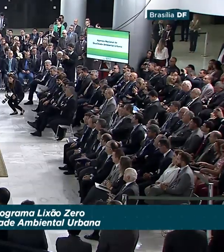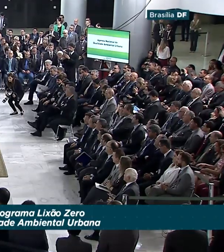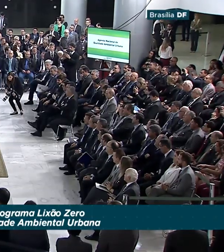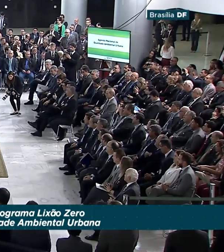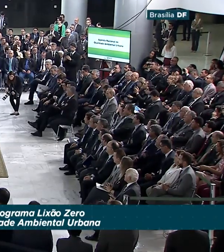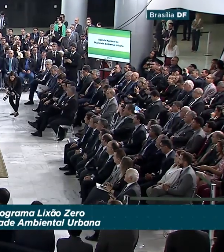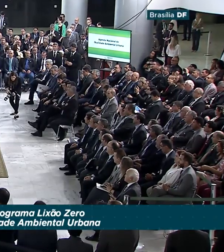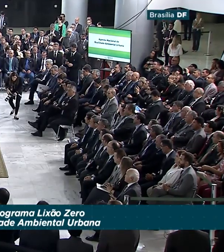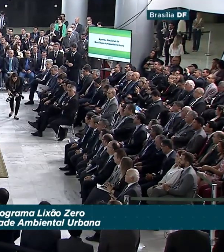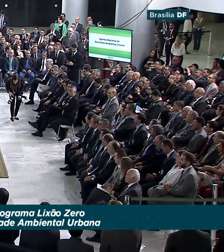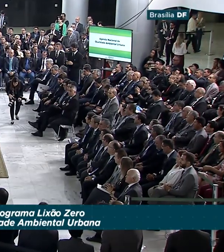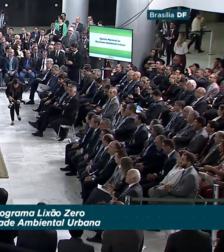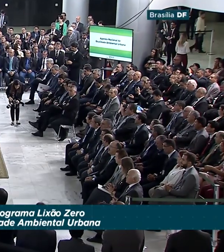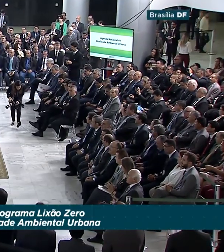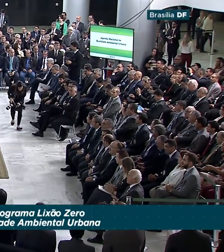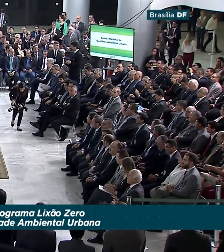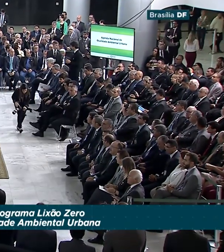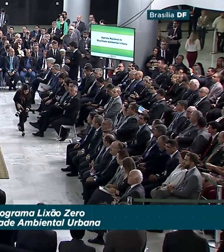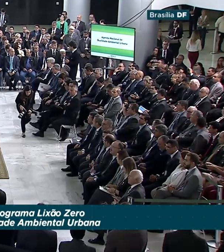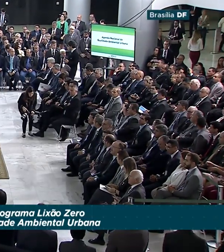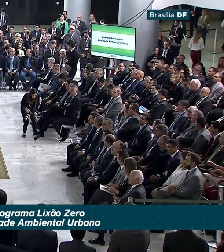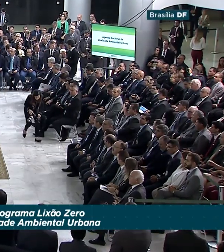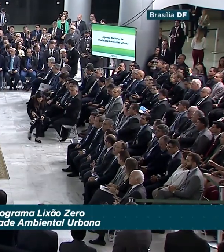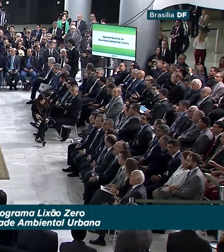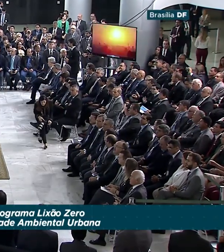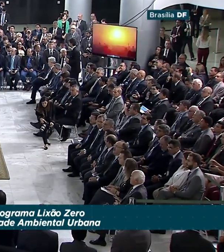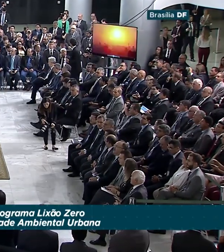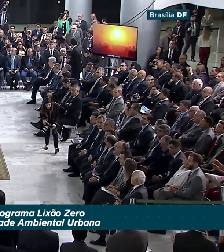Assistiremos, nesse momento, a vídeo institucional.